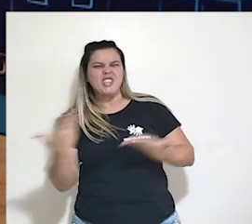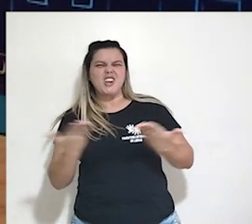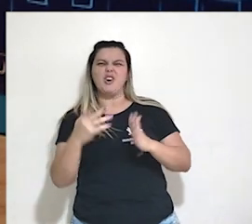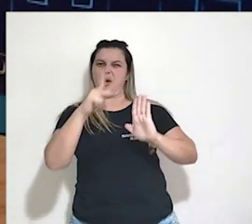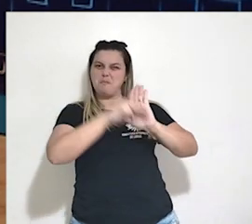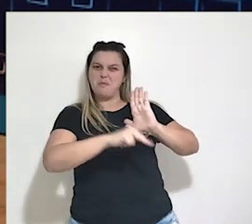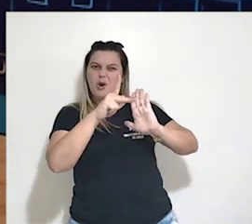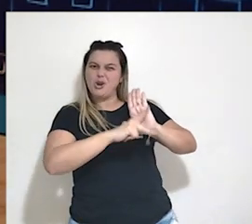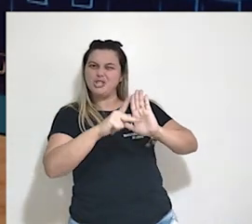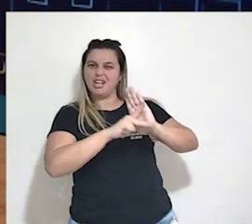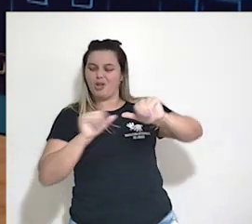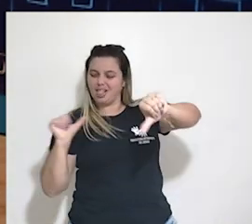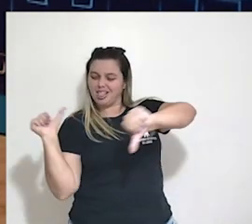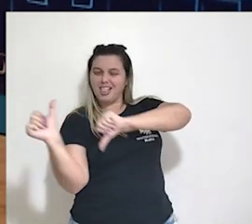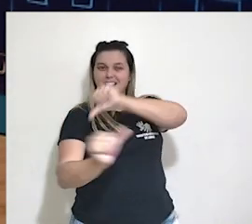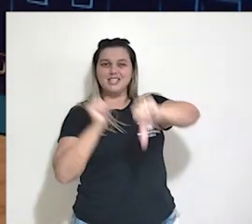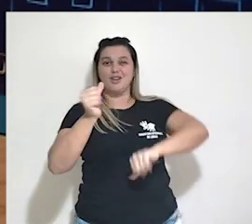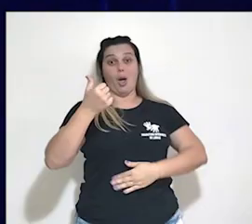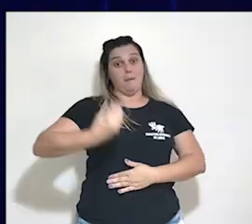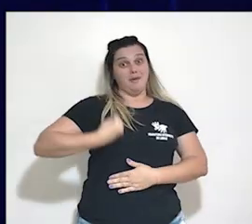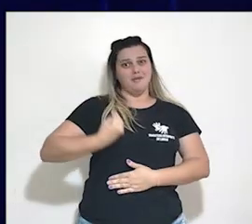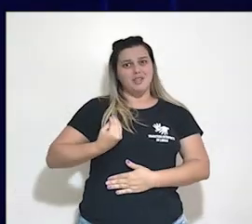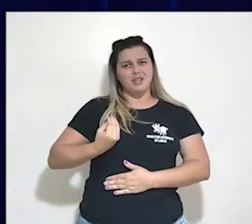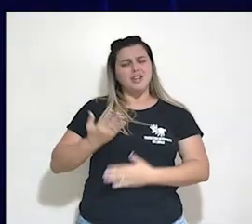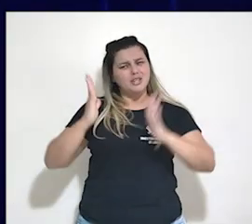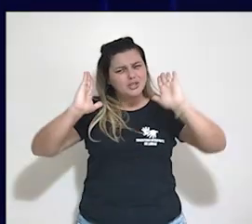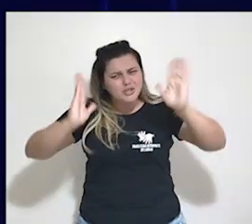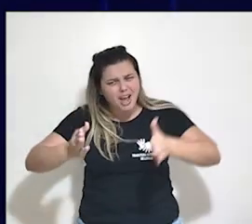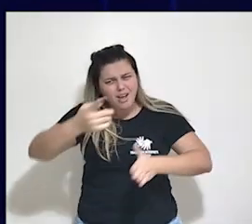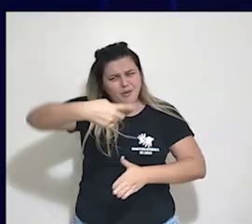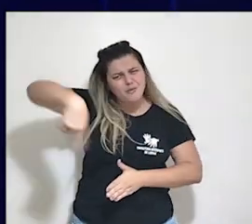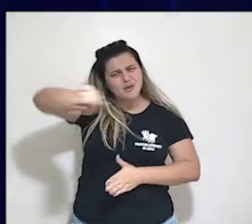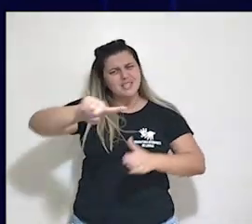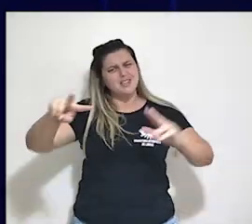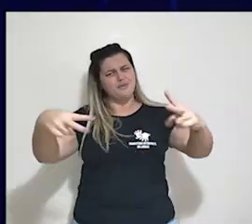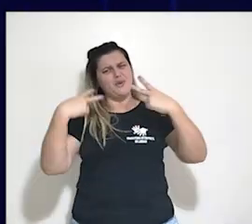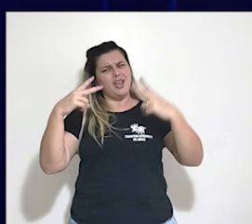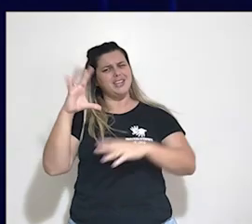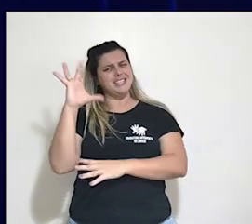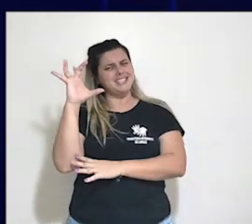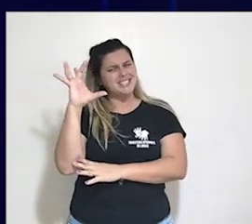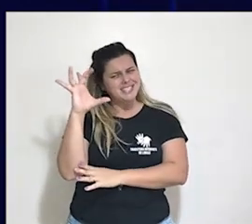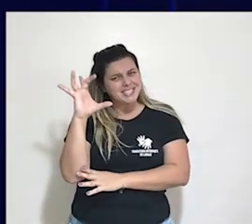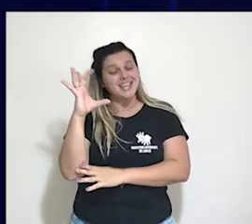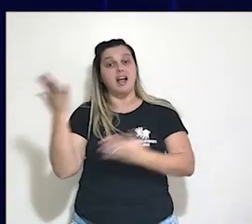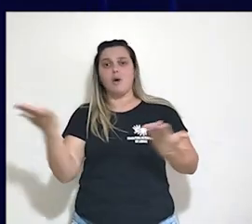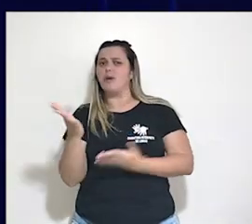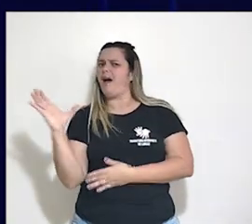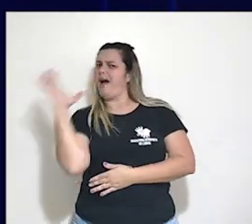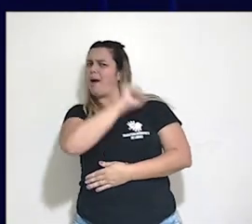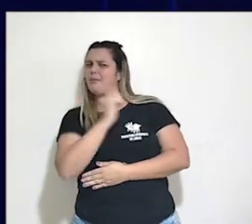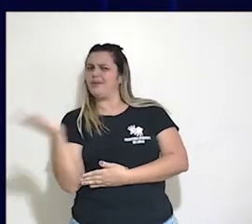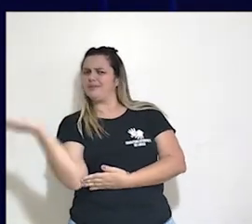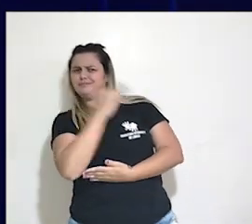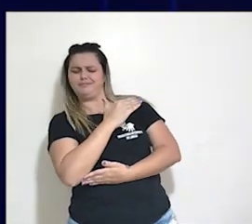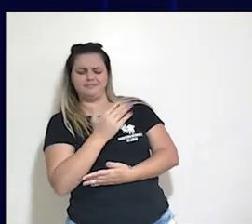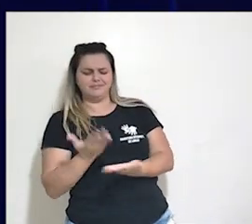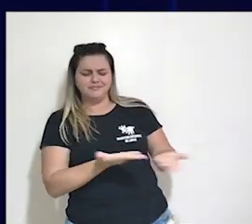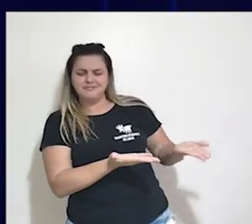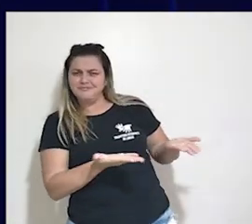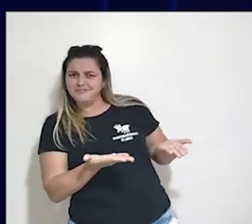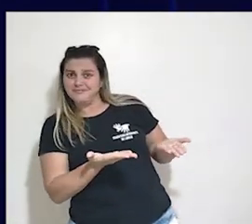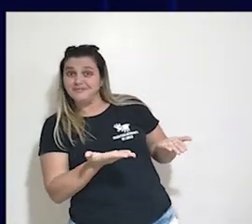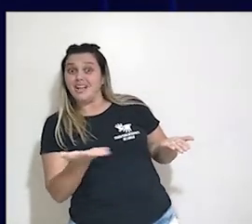diversos projetos transformadores. Você já segue o nosso perfil no Instagram? Então corre lá, @Identidade